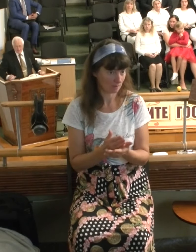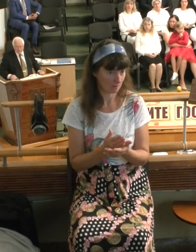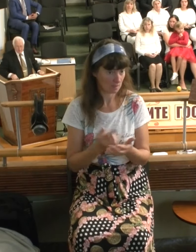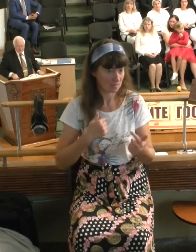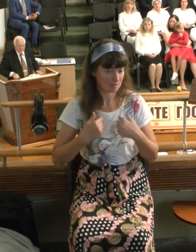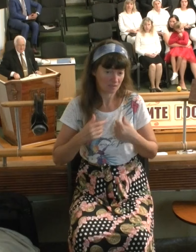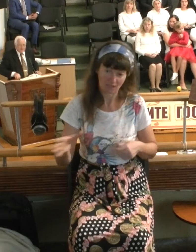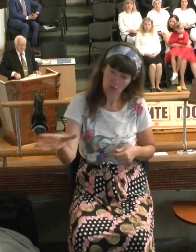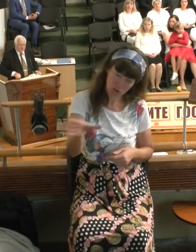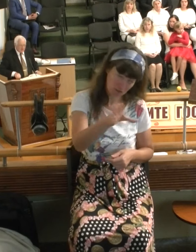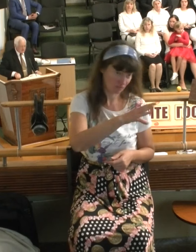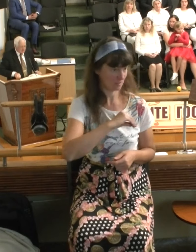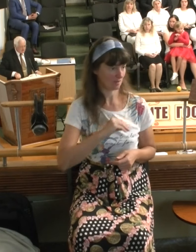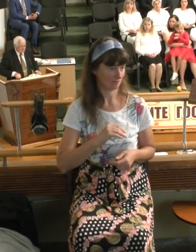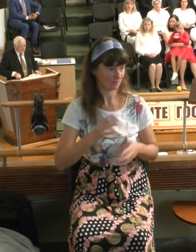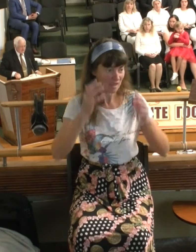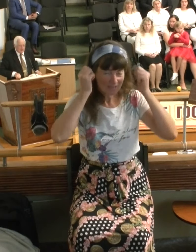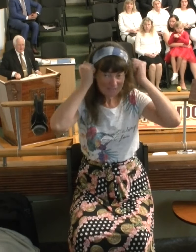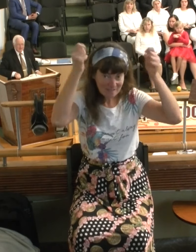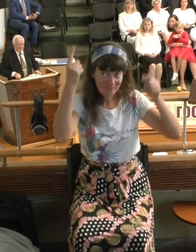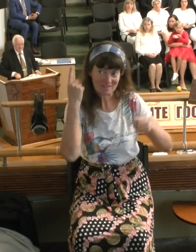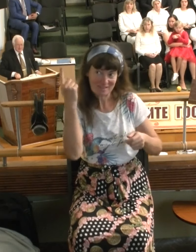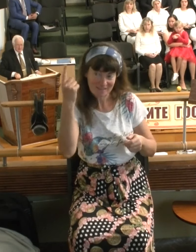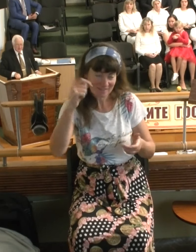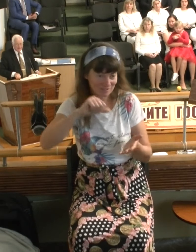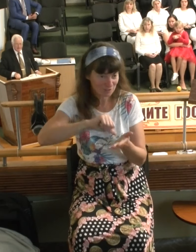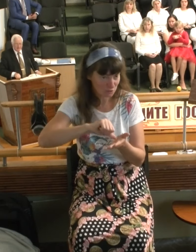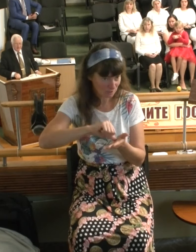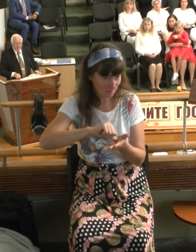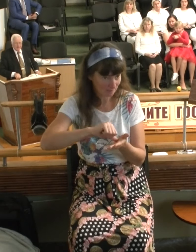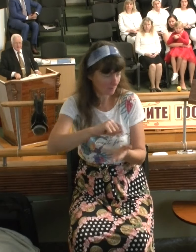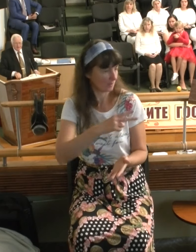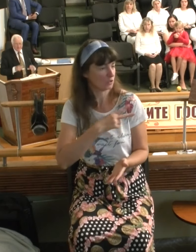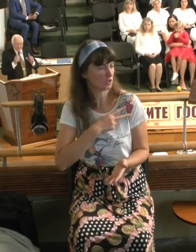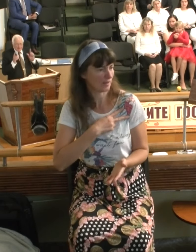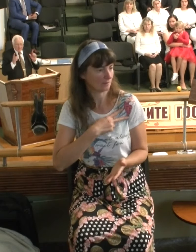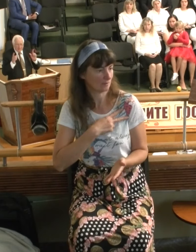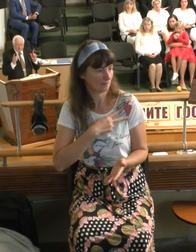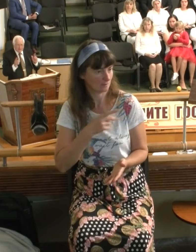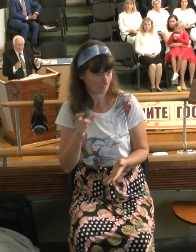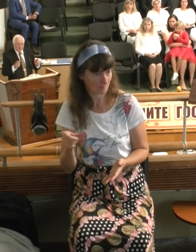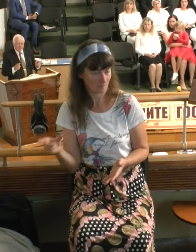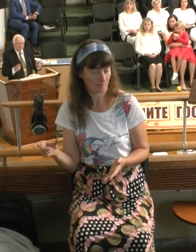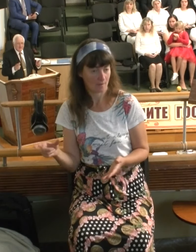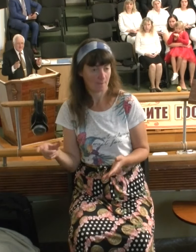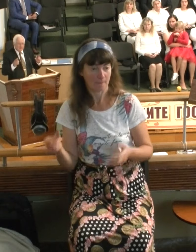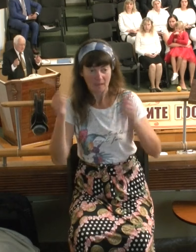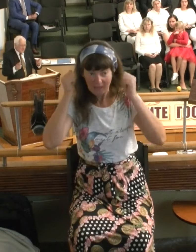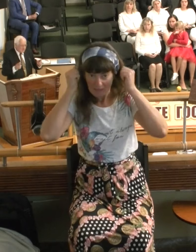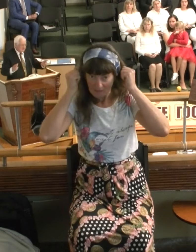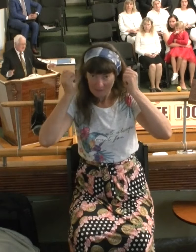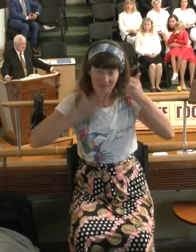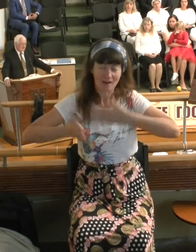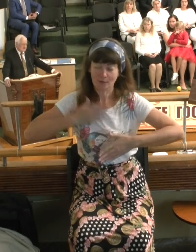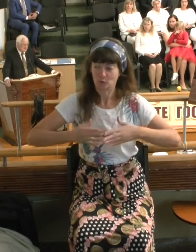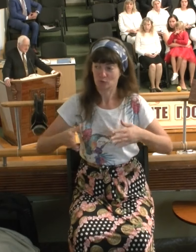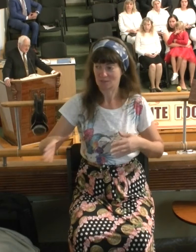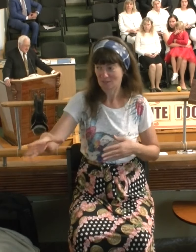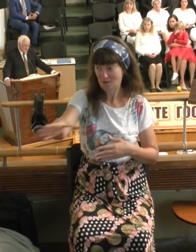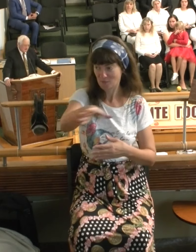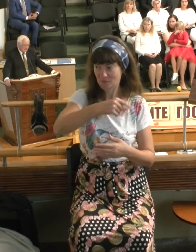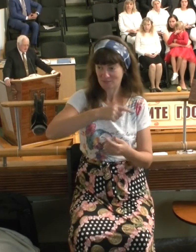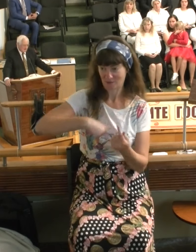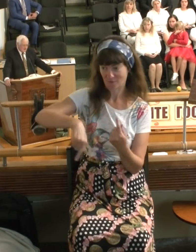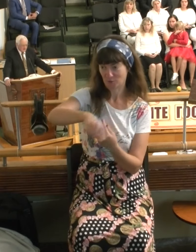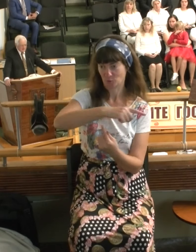Славится не один член, с ним радуются все члены. И вы тело Христово, а порознь